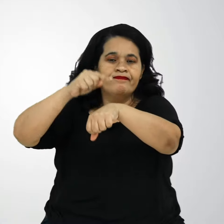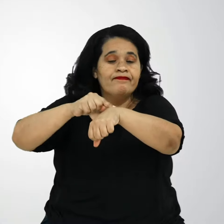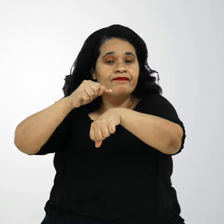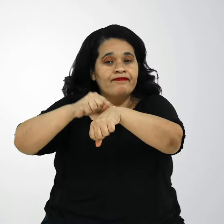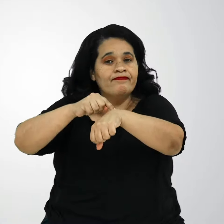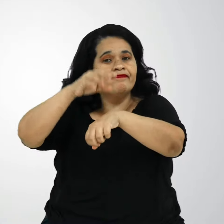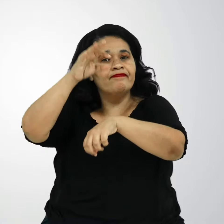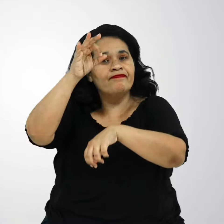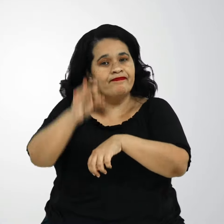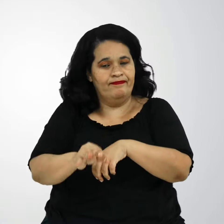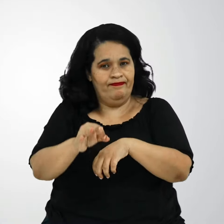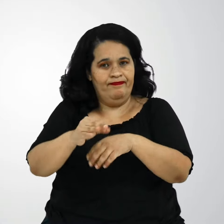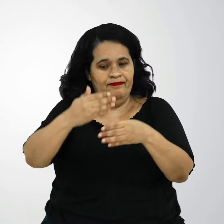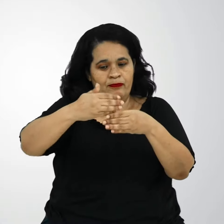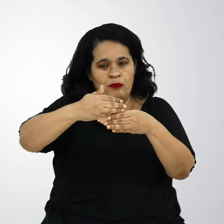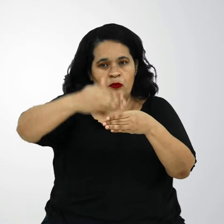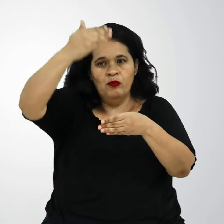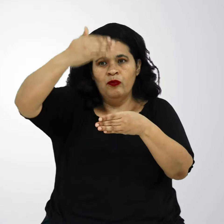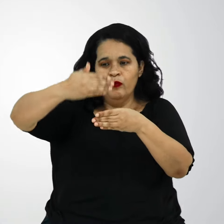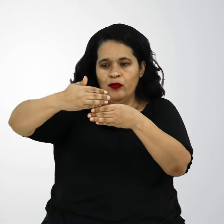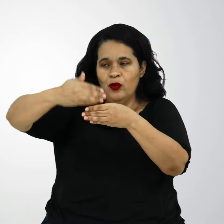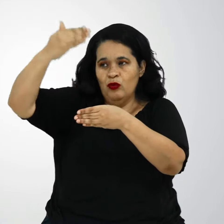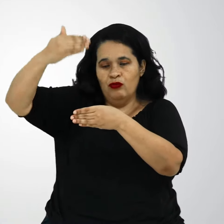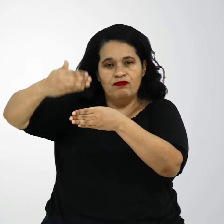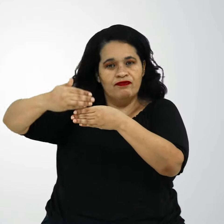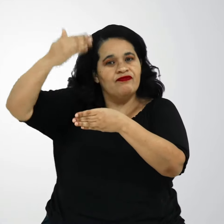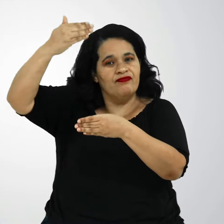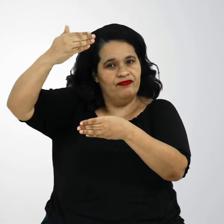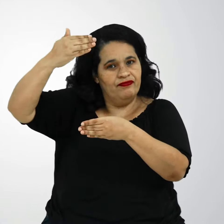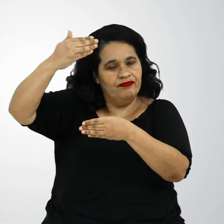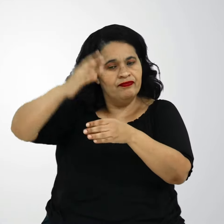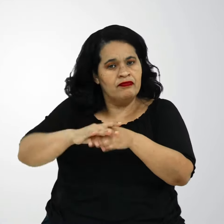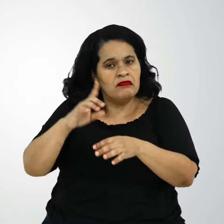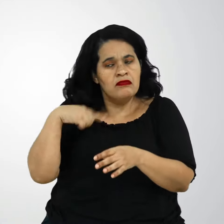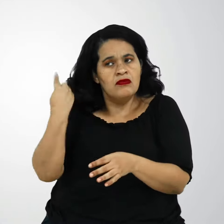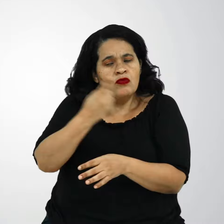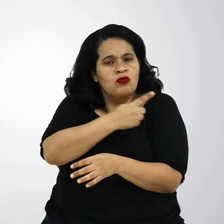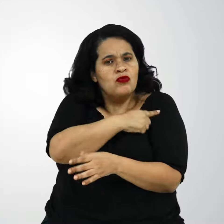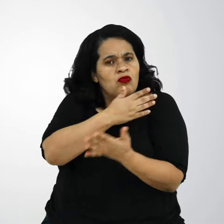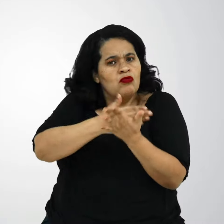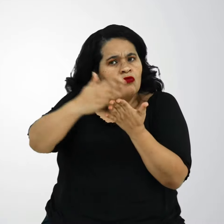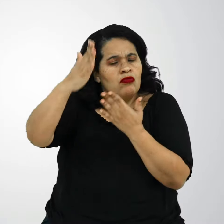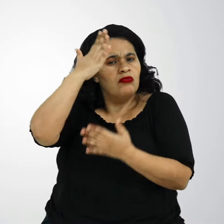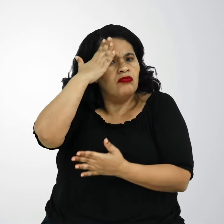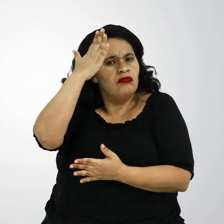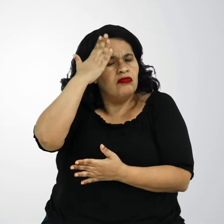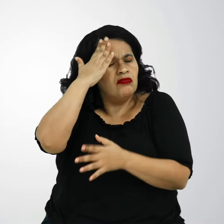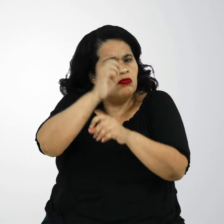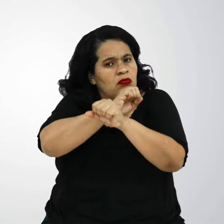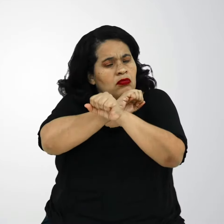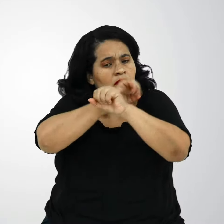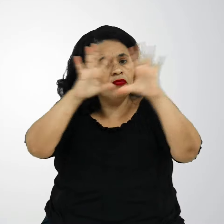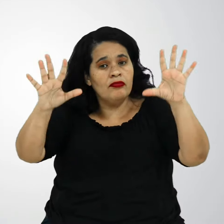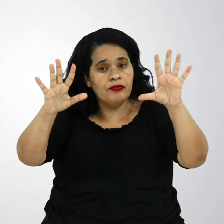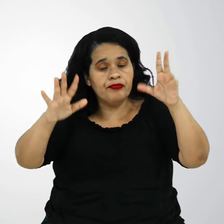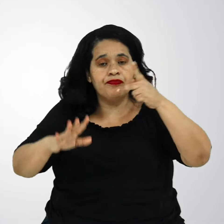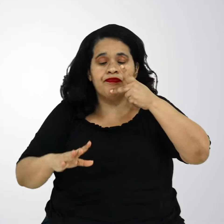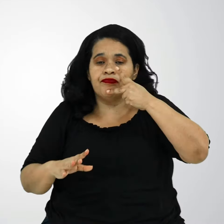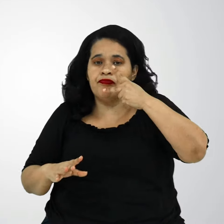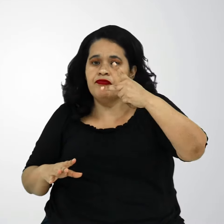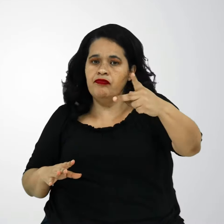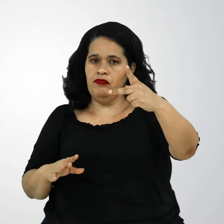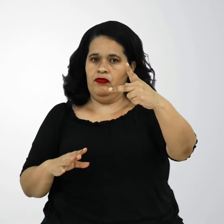lançado os seus alicerces. Nós entendemos que aqui claramente se refere que as profecias